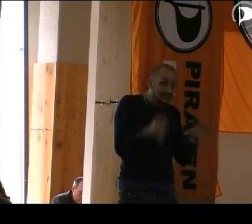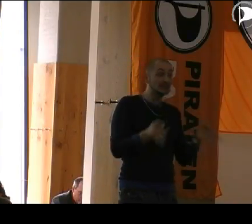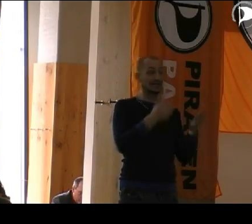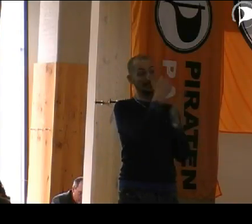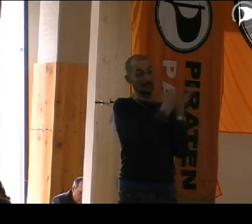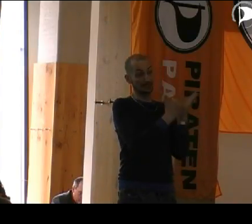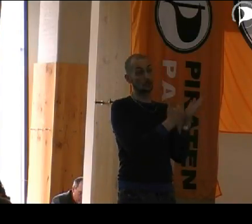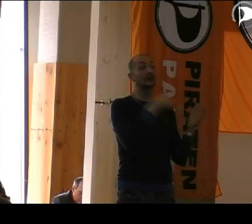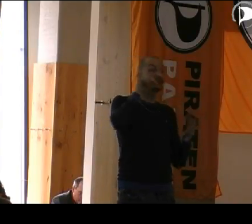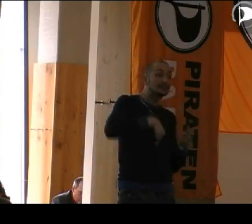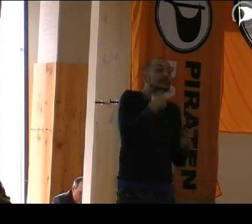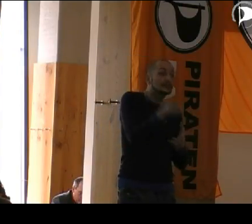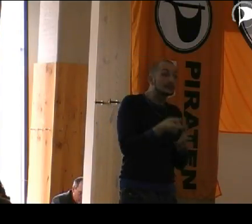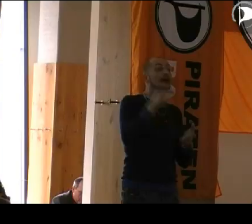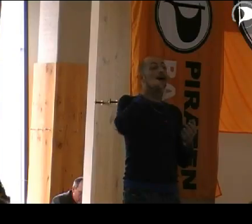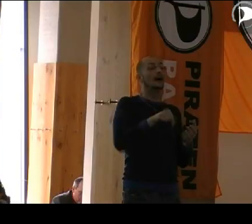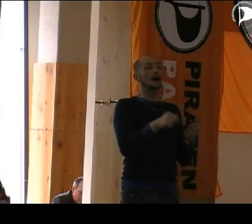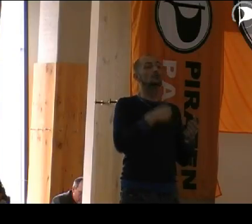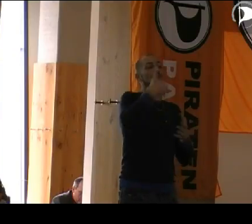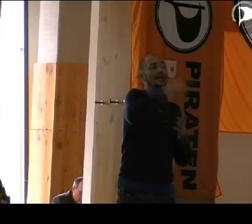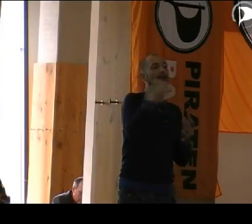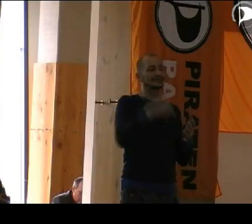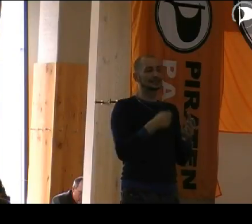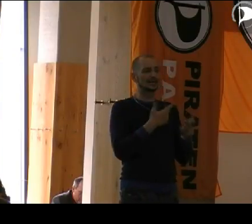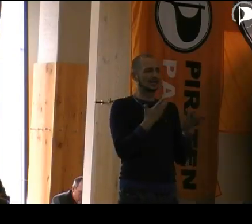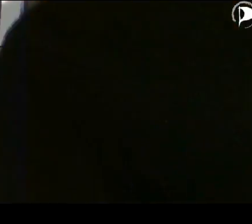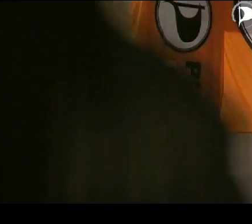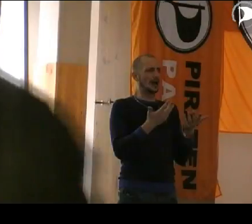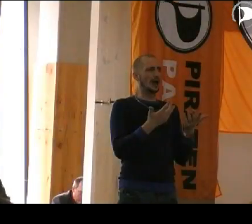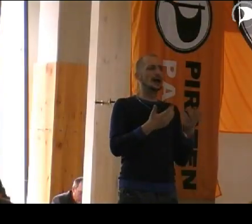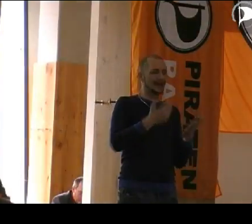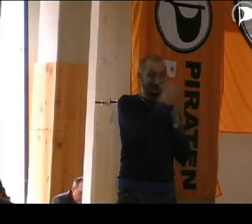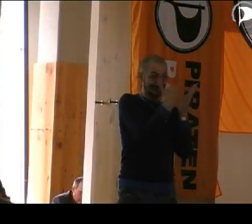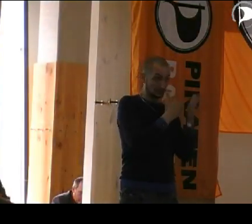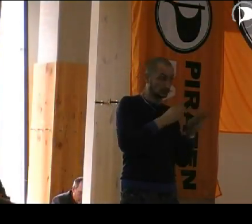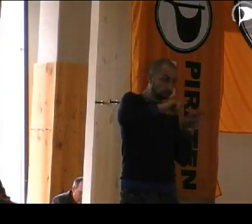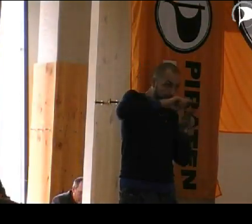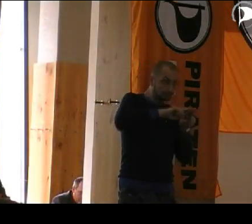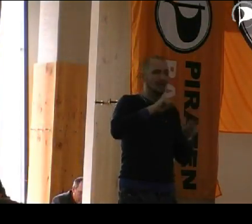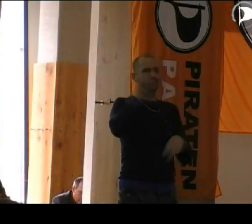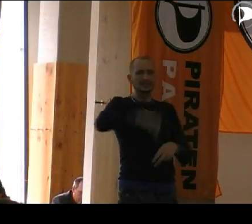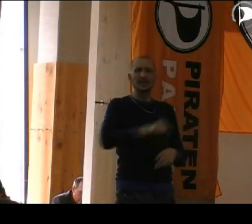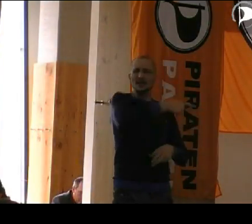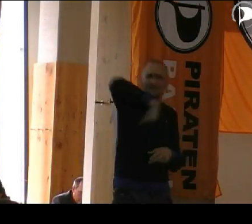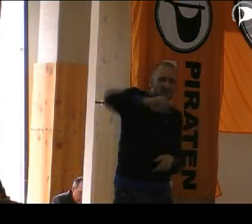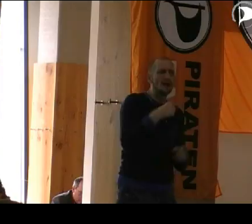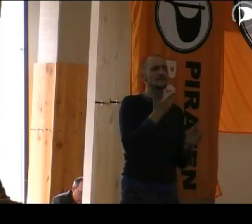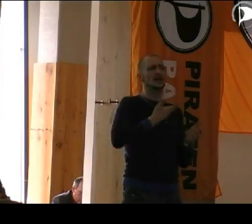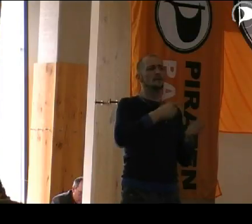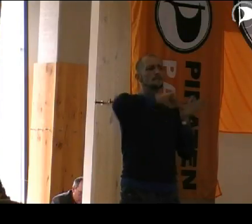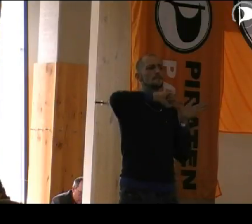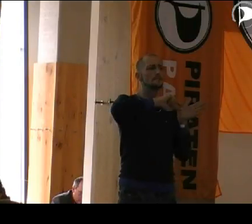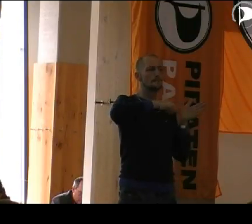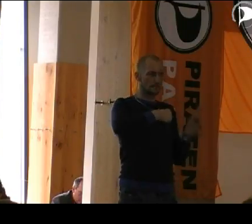häufiger sind beschäftigt die satzung zu korrigieren das ist nicht das was wir machen wollen wir wollen politik machen die keinen satzung zu hören